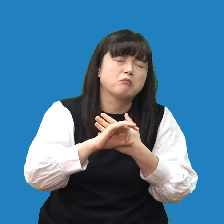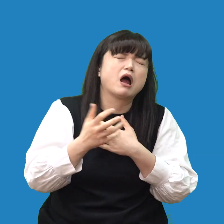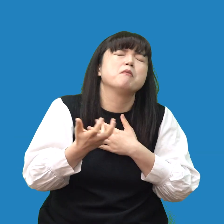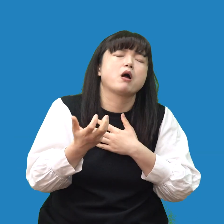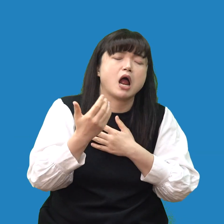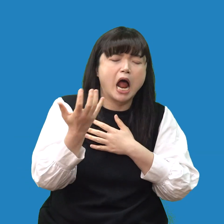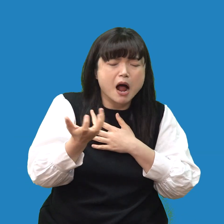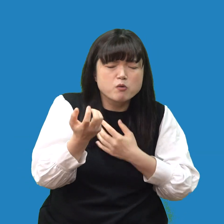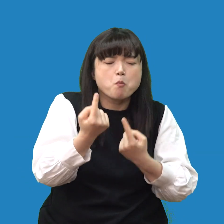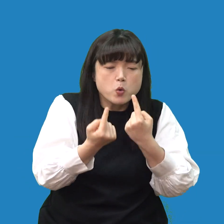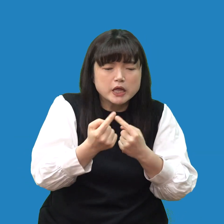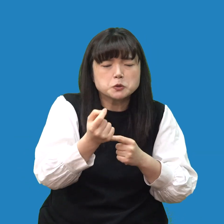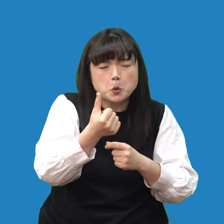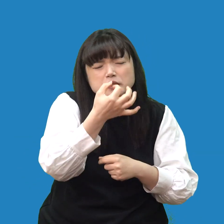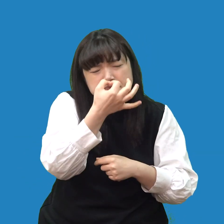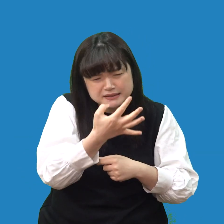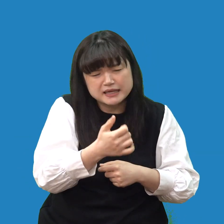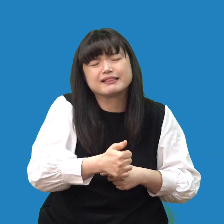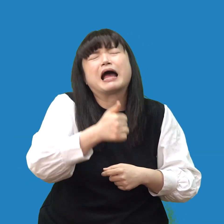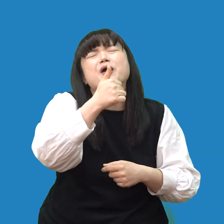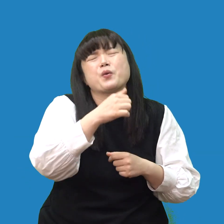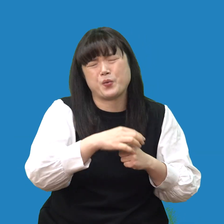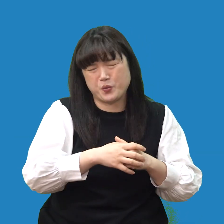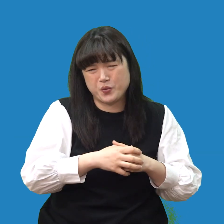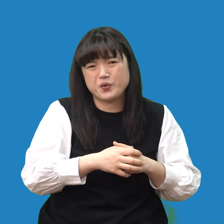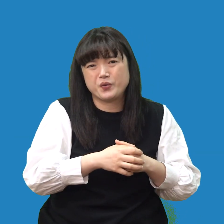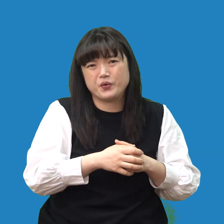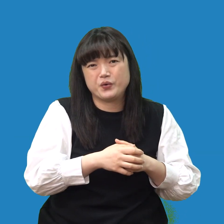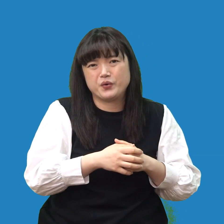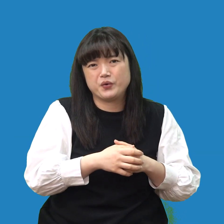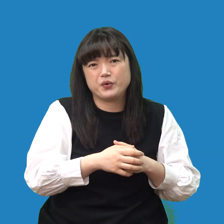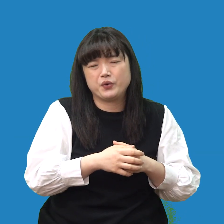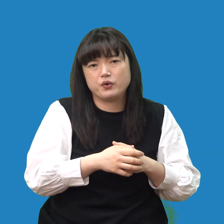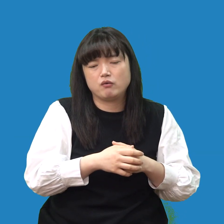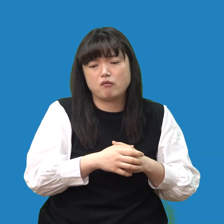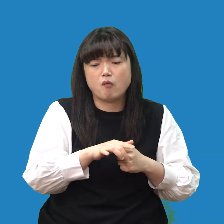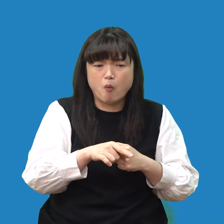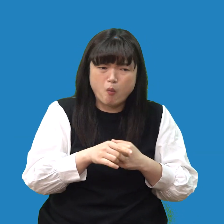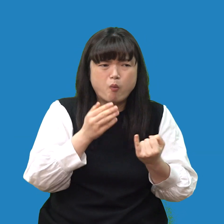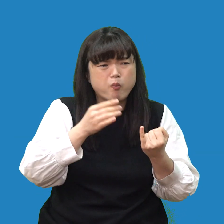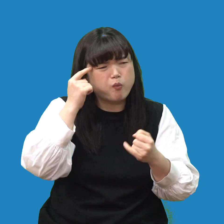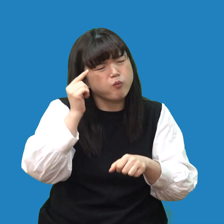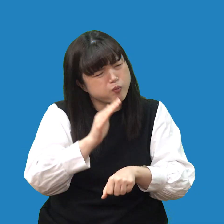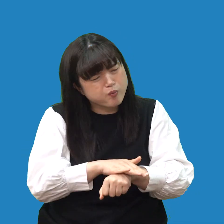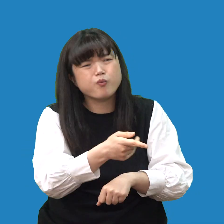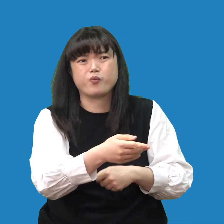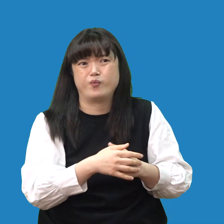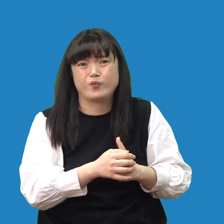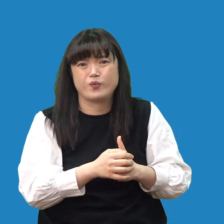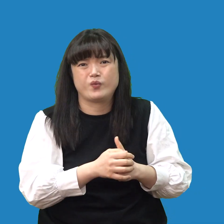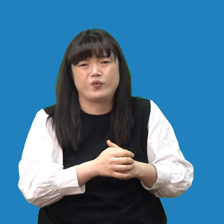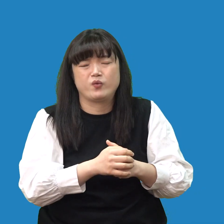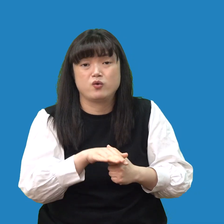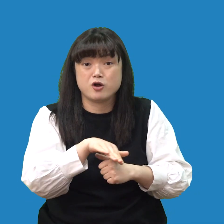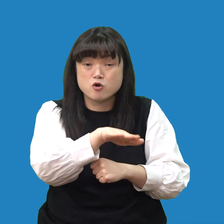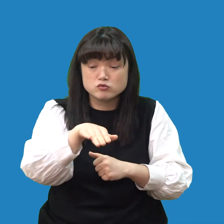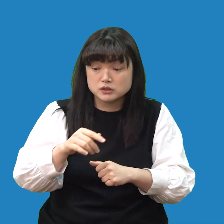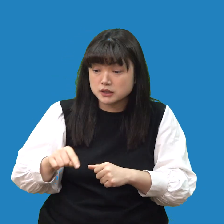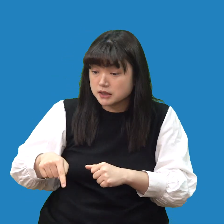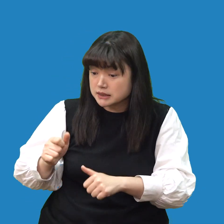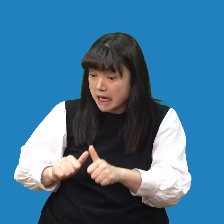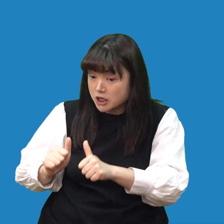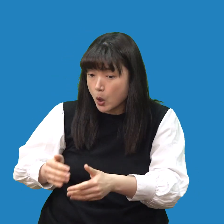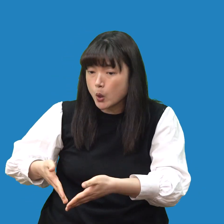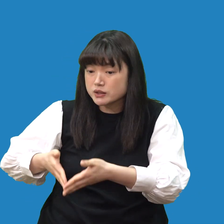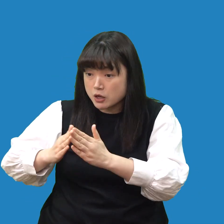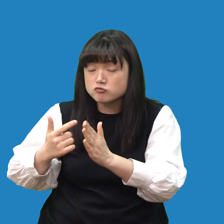아픈 것보다 조금 힘든 게 낫잖아요. 참 지혜로운 말씀이죠. 우리 다음 세대를 세우는